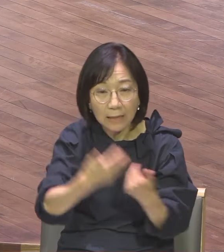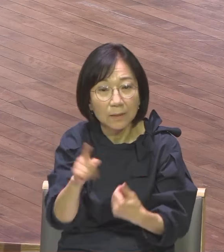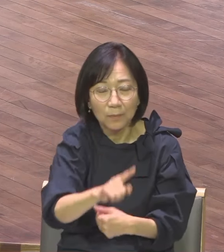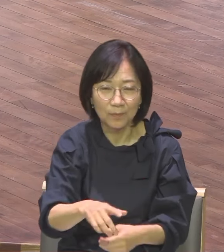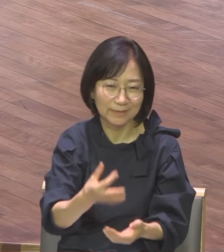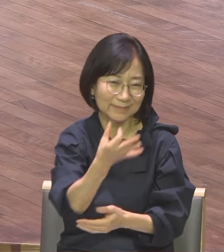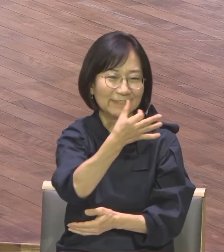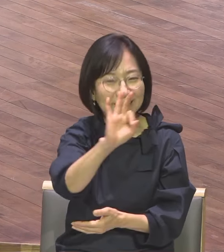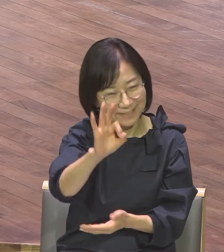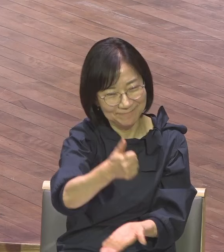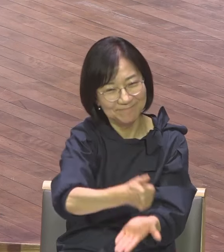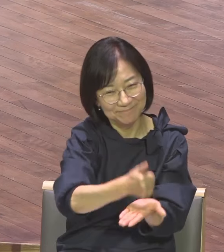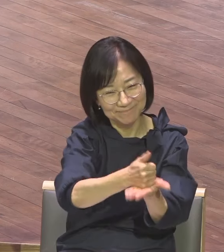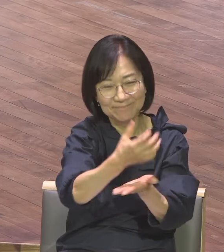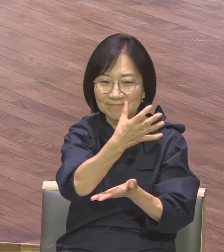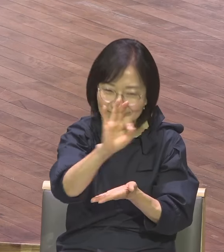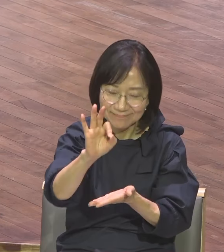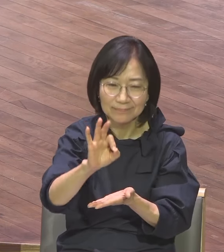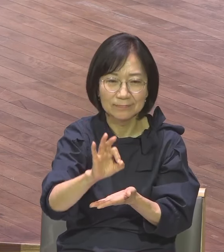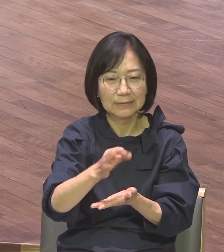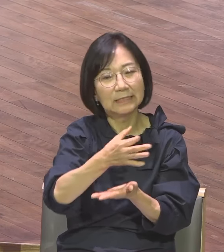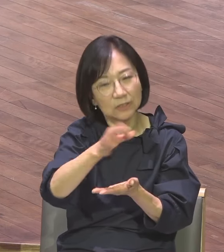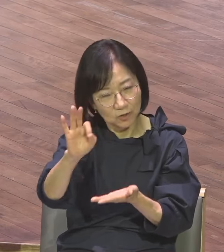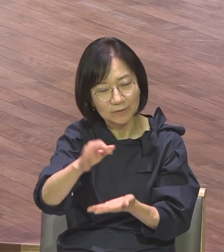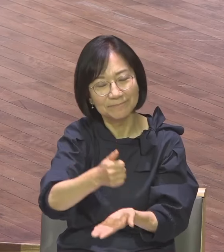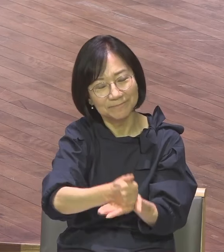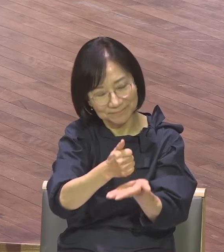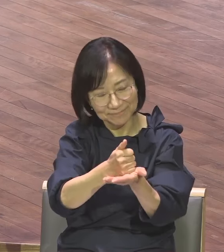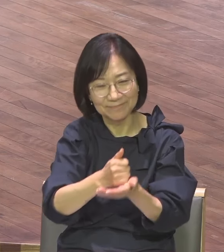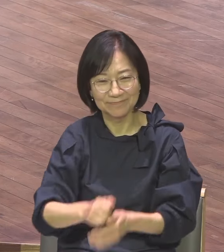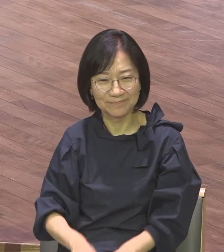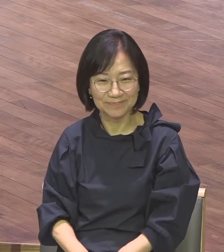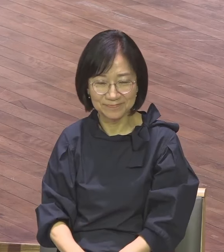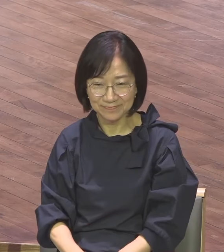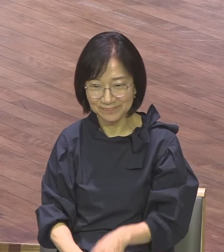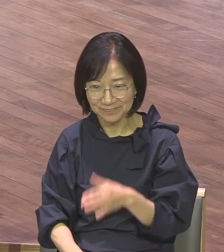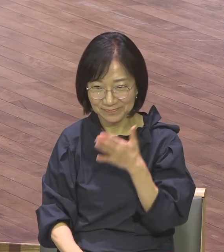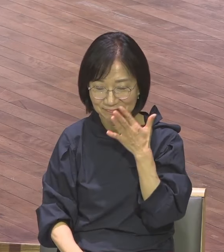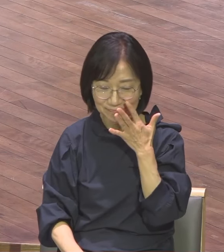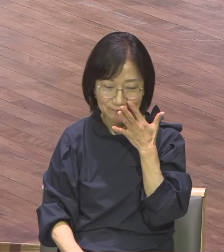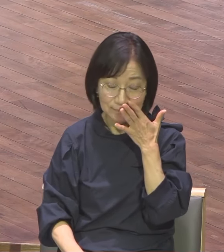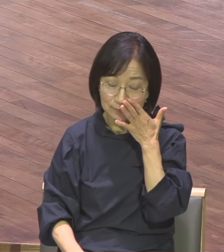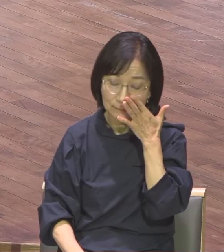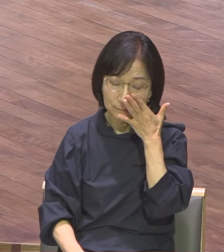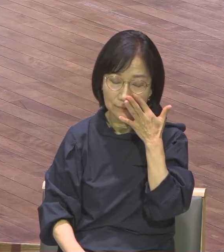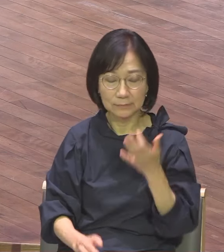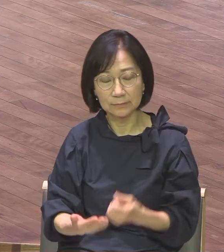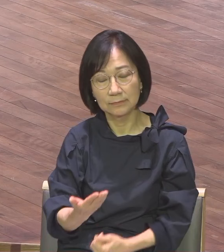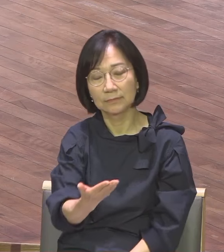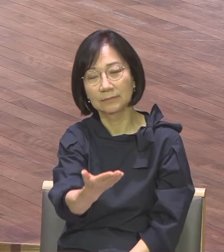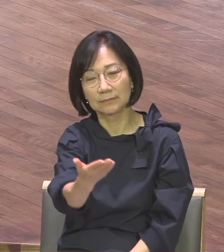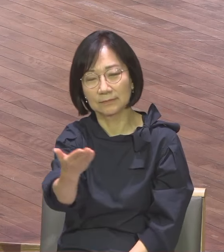오늘 제목이 서로를 세워주는 존재가 되어야 된다. 영계 전 성도는 항상 하나님의